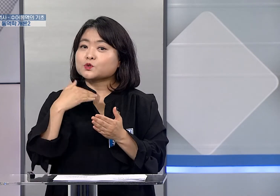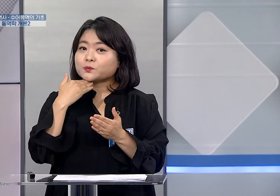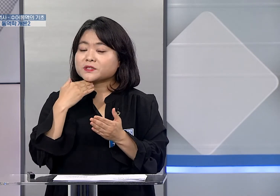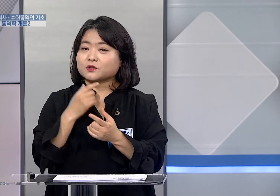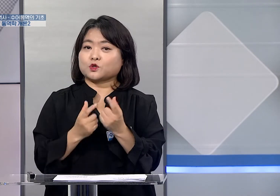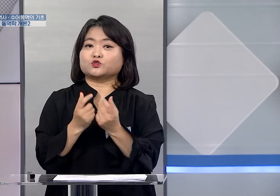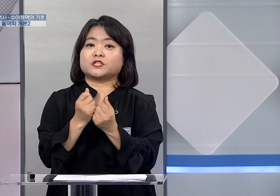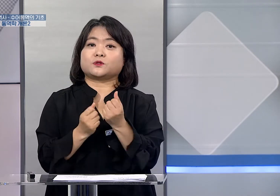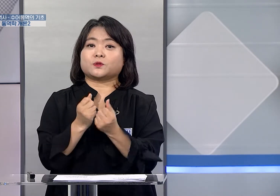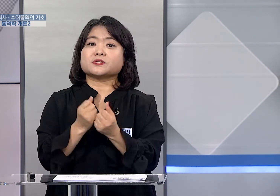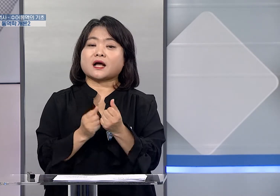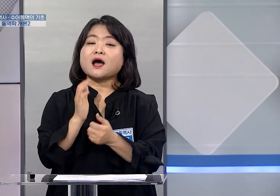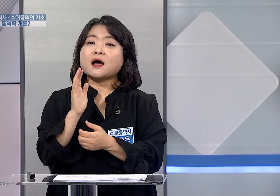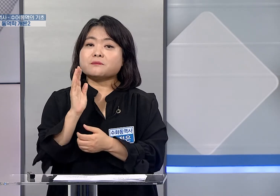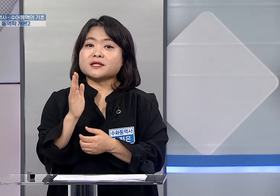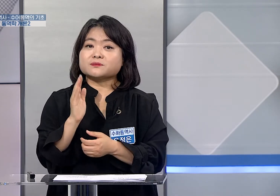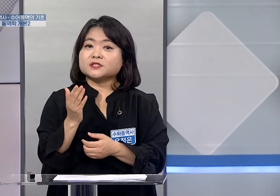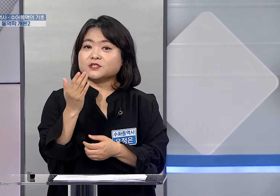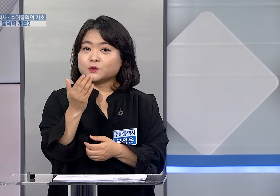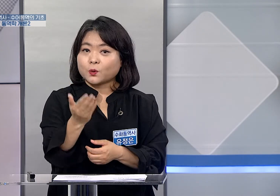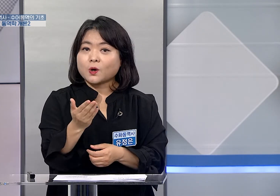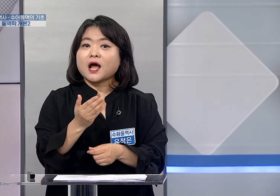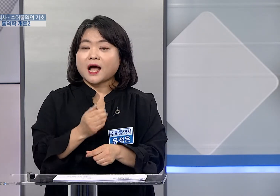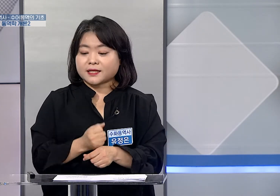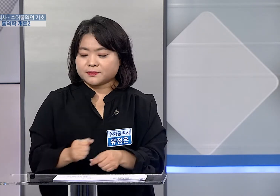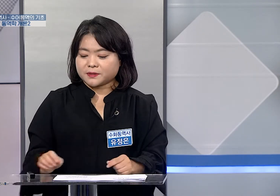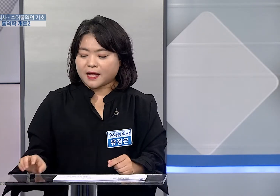조금 이따가 더 구체적으로 제가 말씀을 드리도록 하겠습니다.